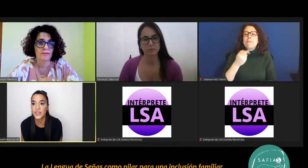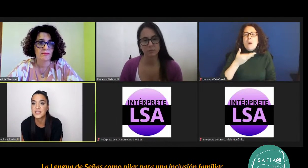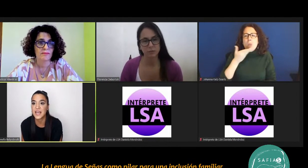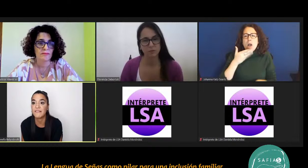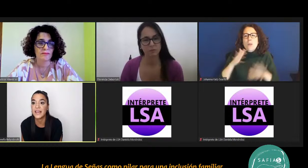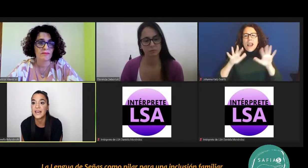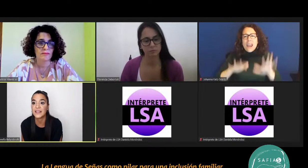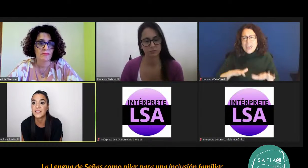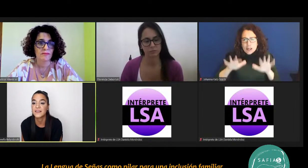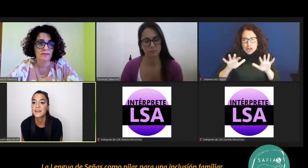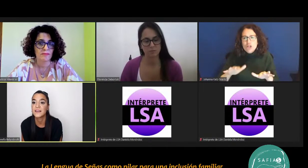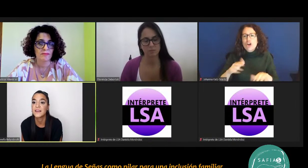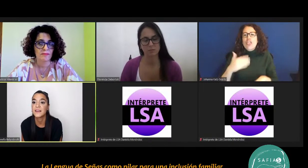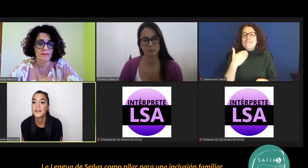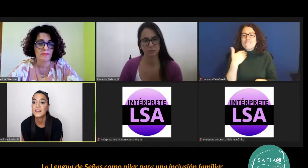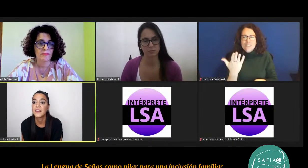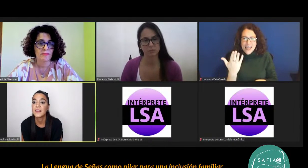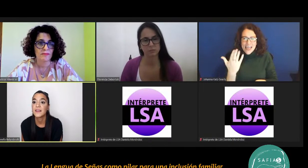perdido ese hablar,